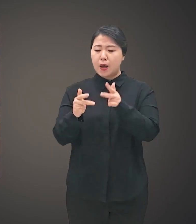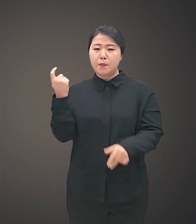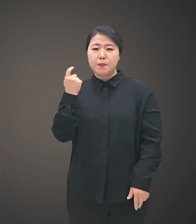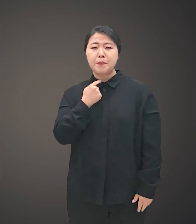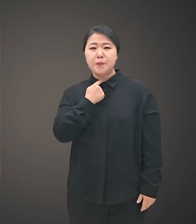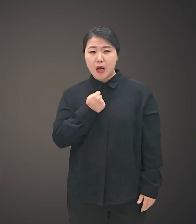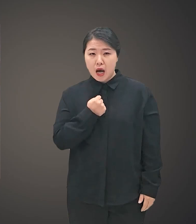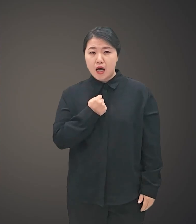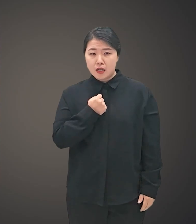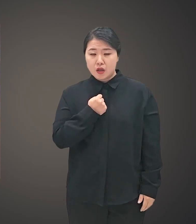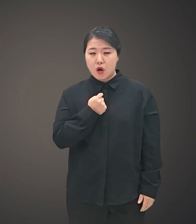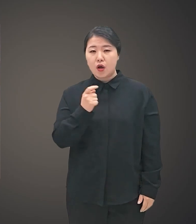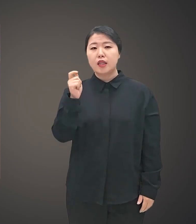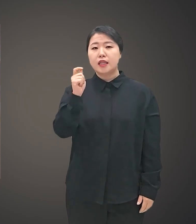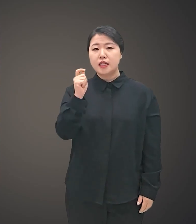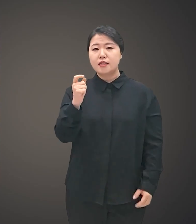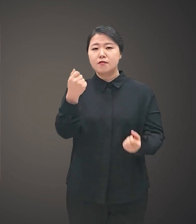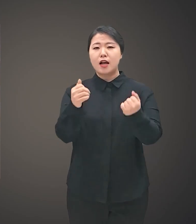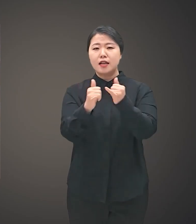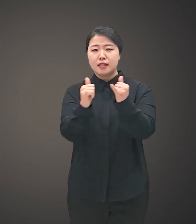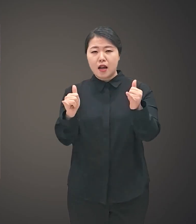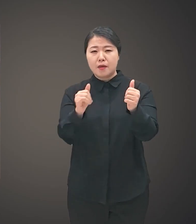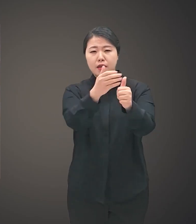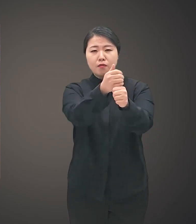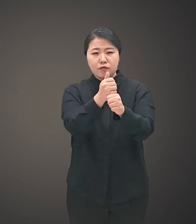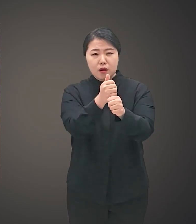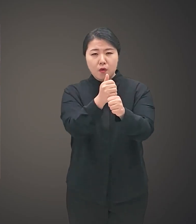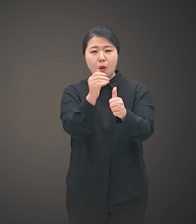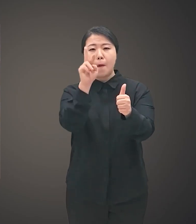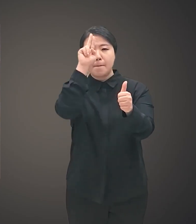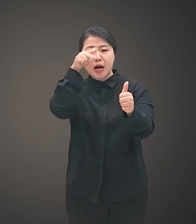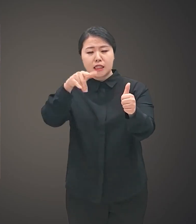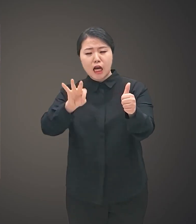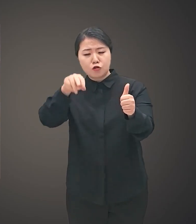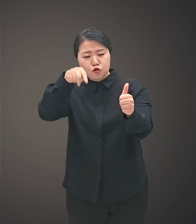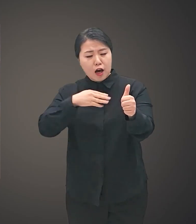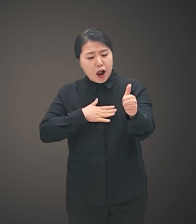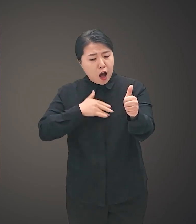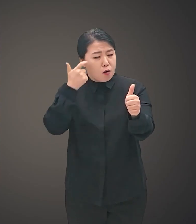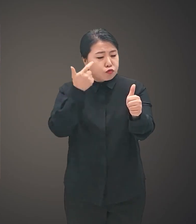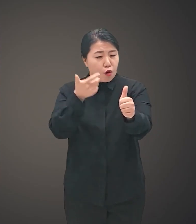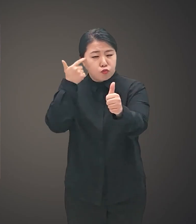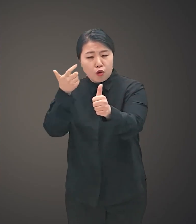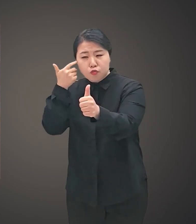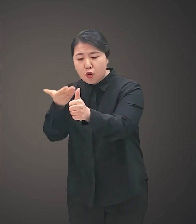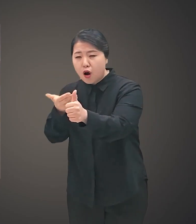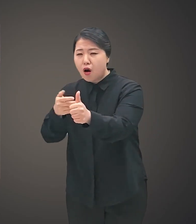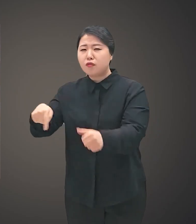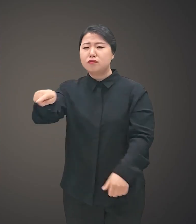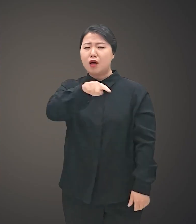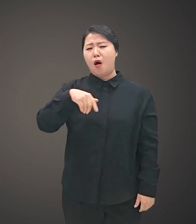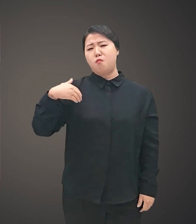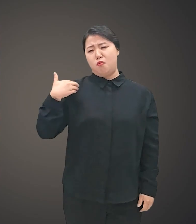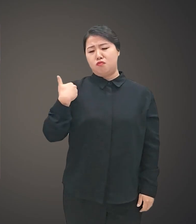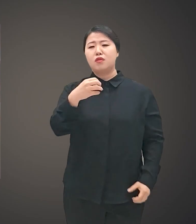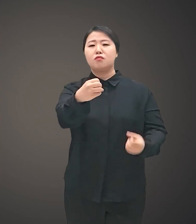이유만으로 무턱대고 택시를 잡아 박창수를 아냐고 묻기도 했지만 어디서도 아버지 소식을 들을 수는